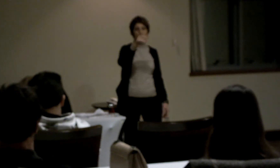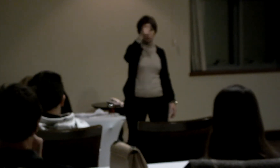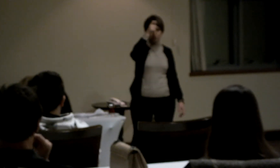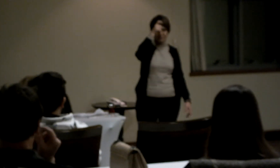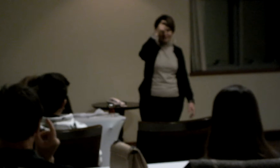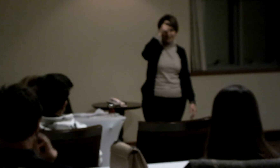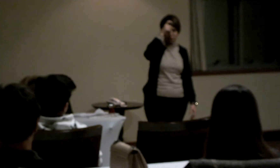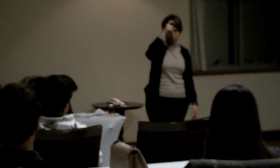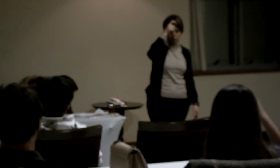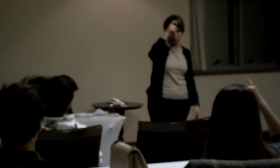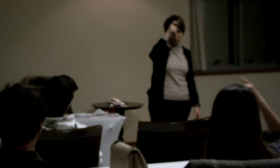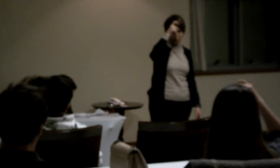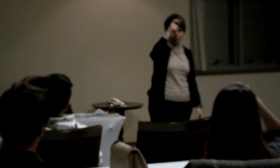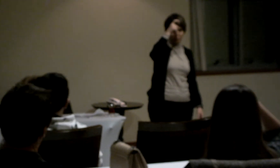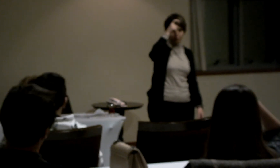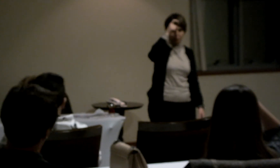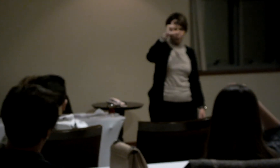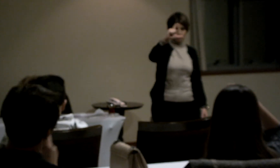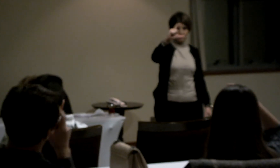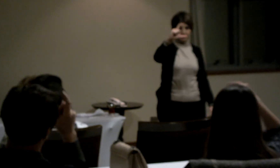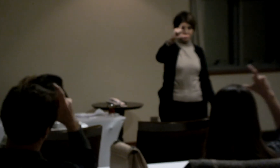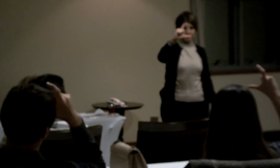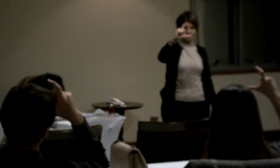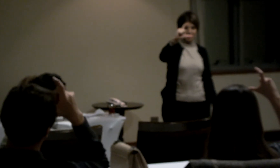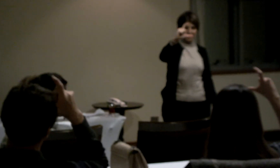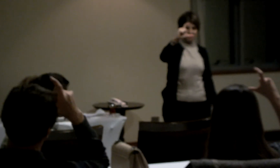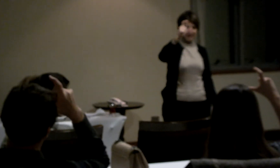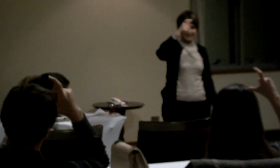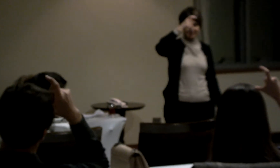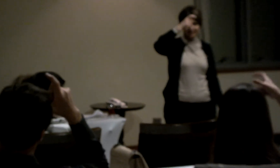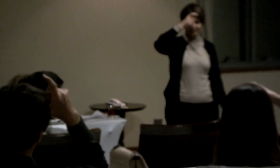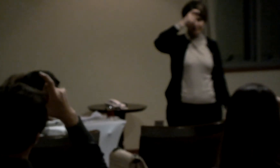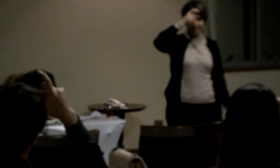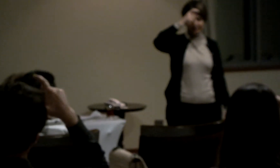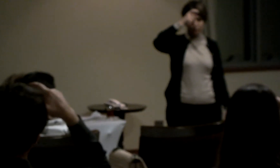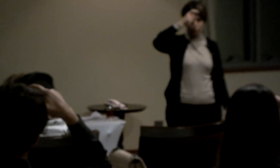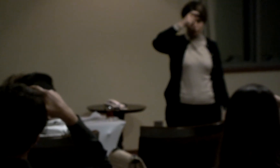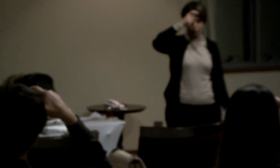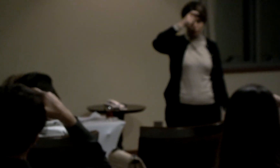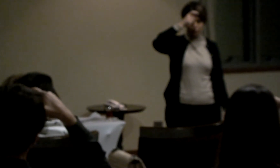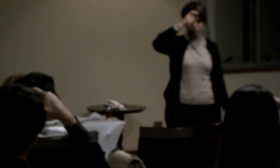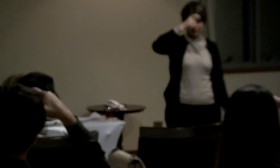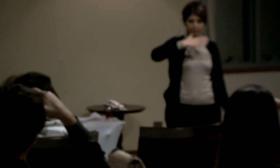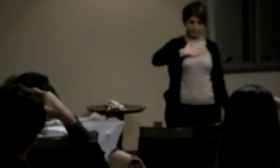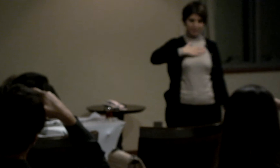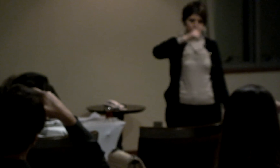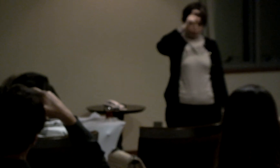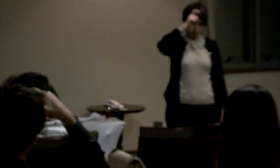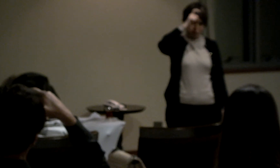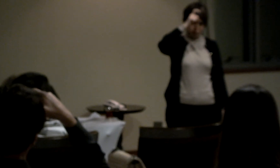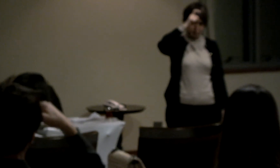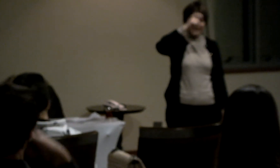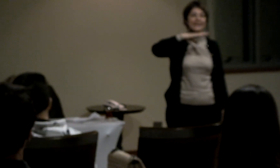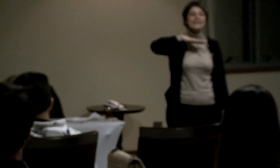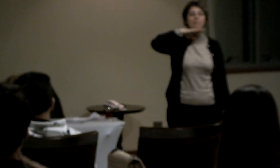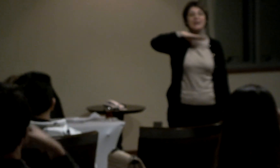Türk mesela, Türk. C işareti. Evet, Türk. Biz Türk'üz.